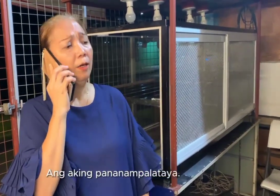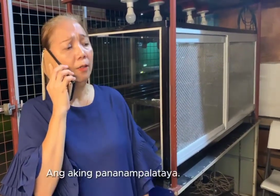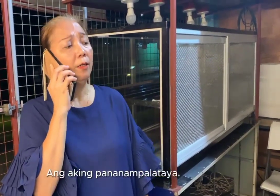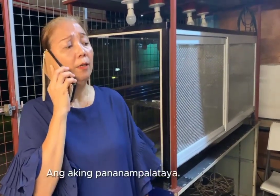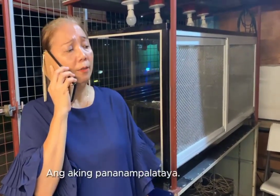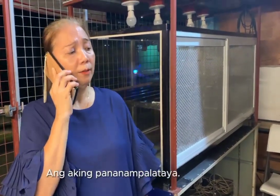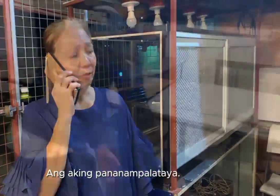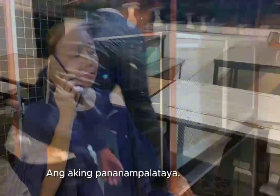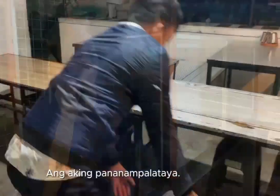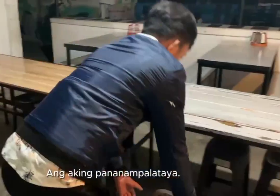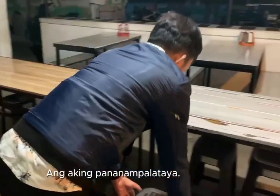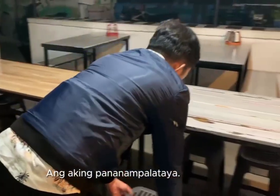ang aking